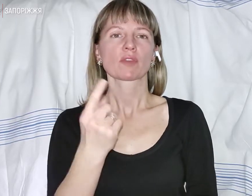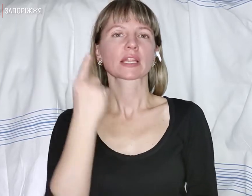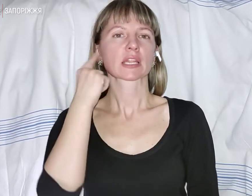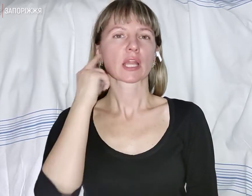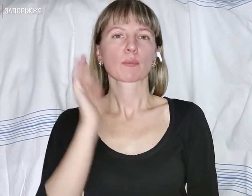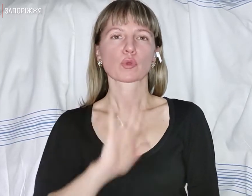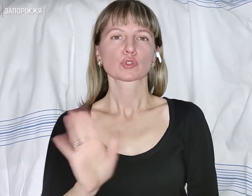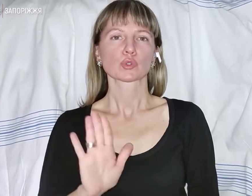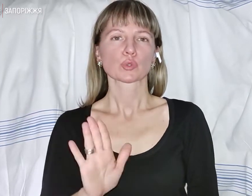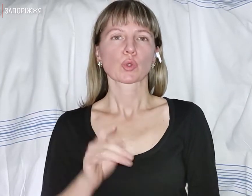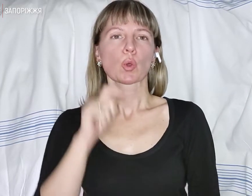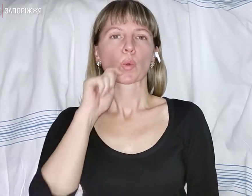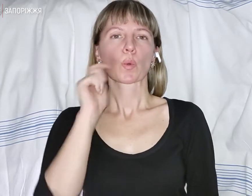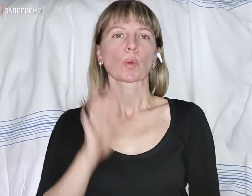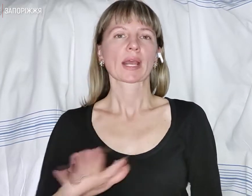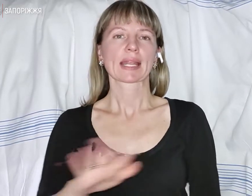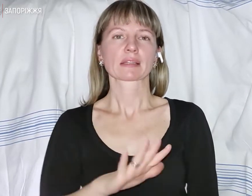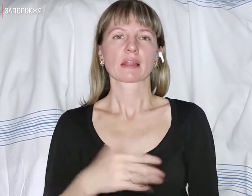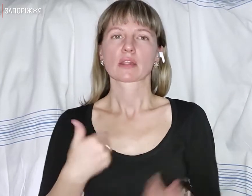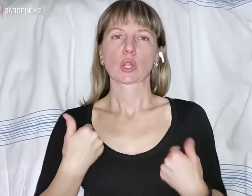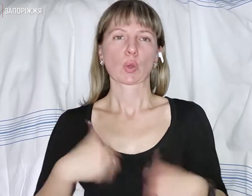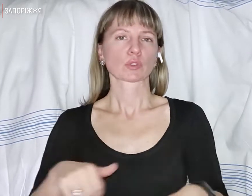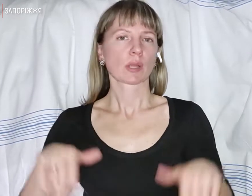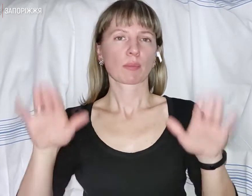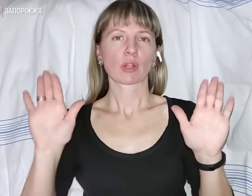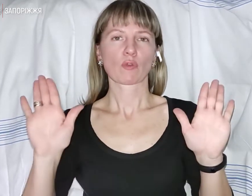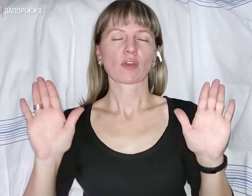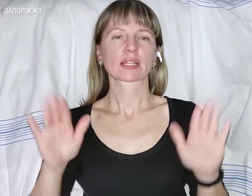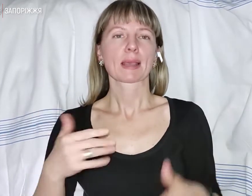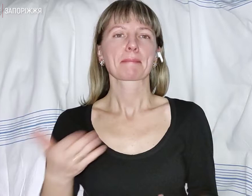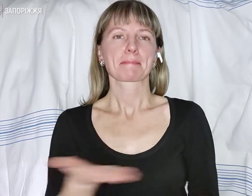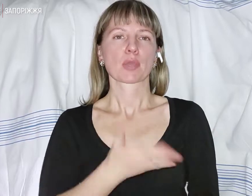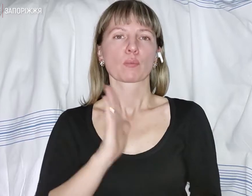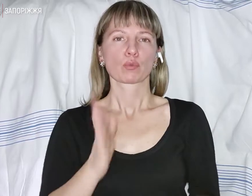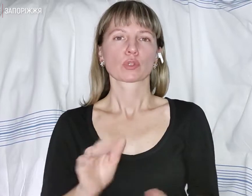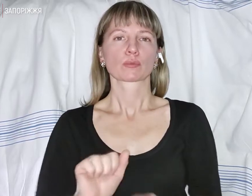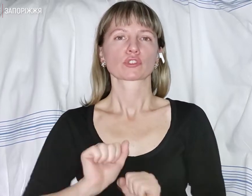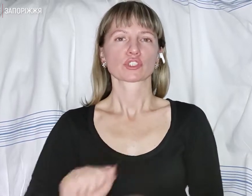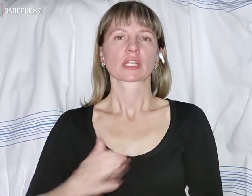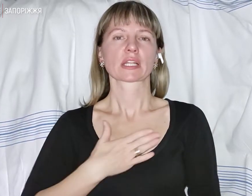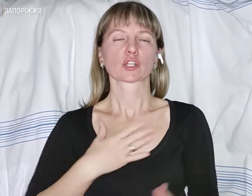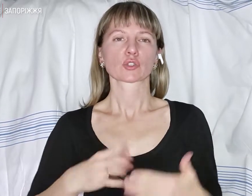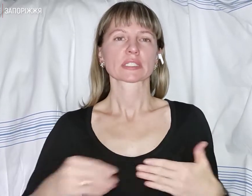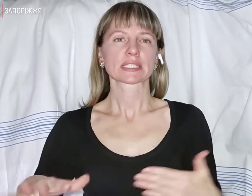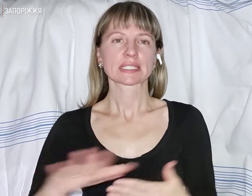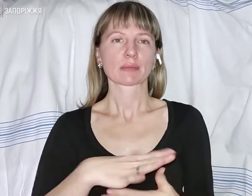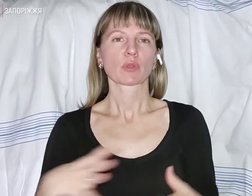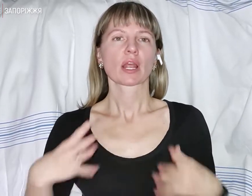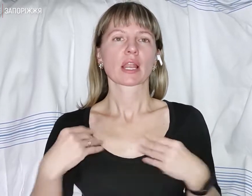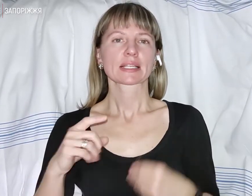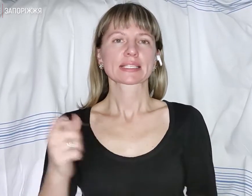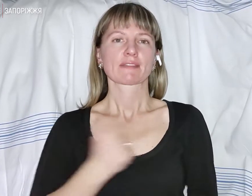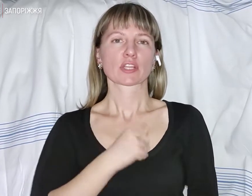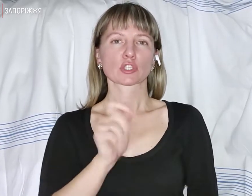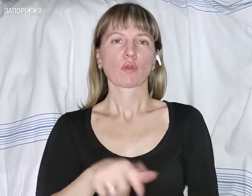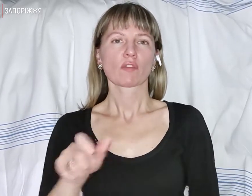Алло, доченька. Собака. Ну, собака какая-то, да? Может, давай... Я не знаю, что свои кошки. Что-что? Я говорю, я в подвал